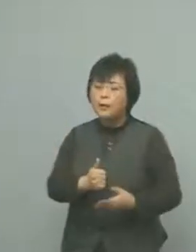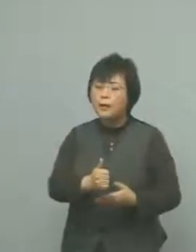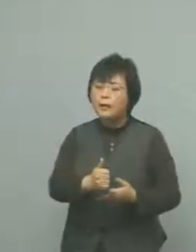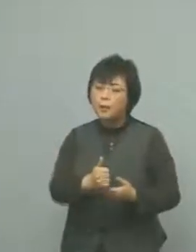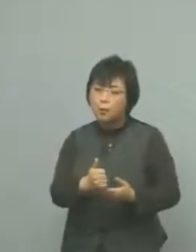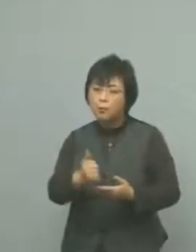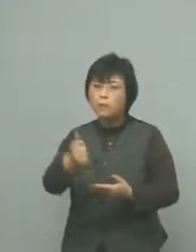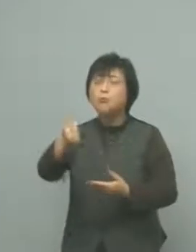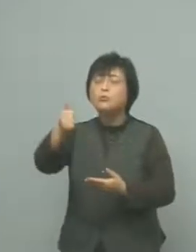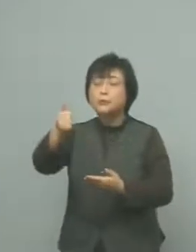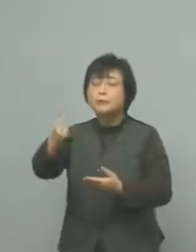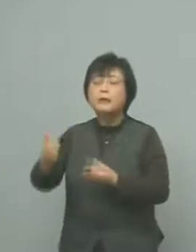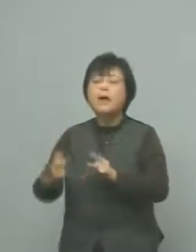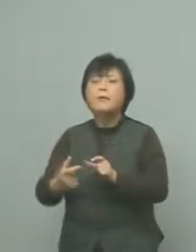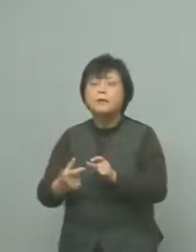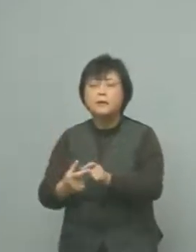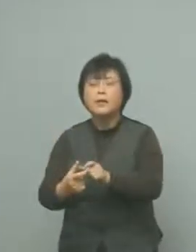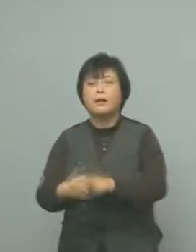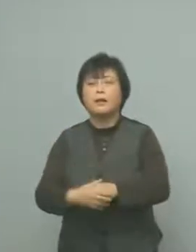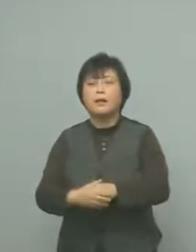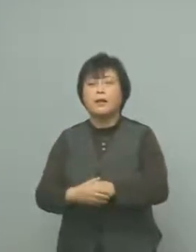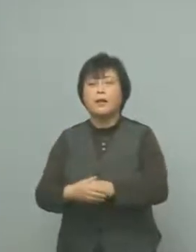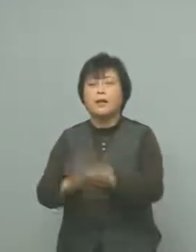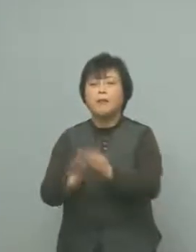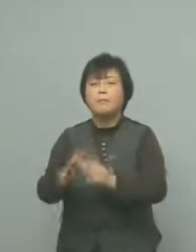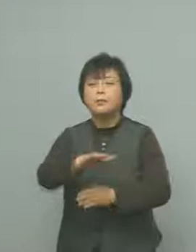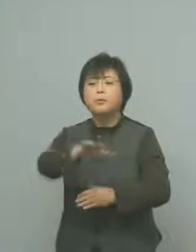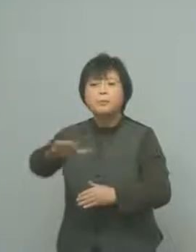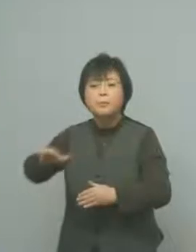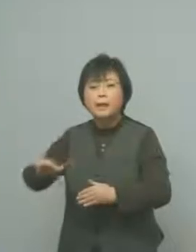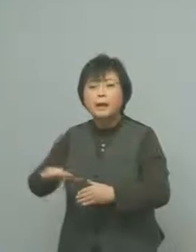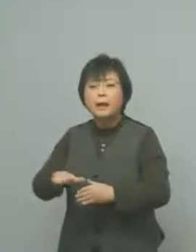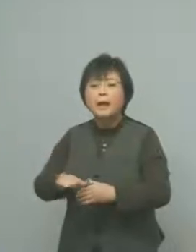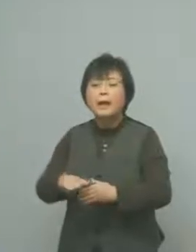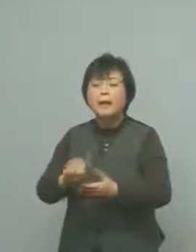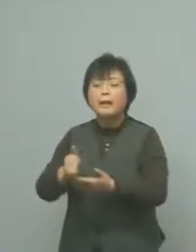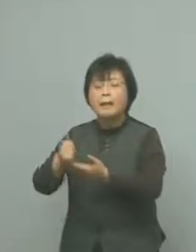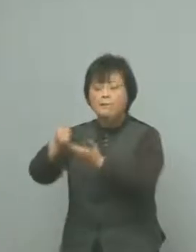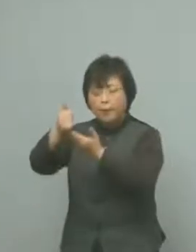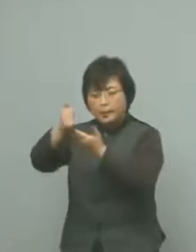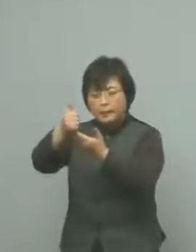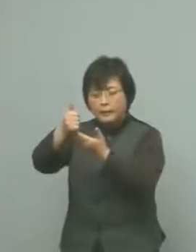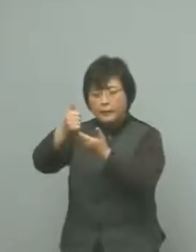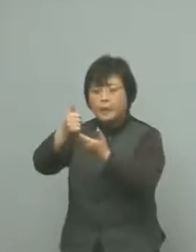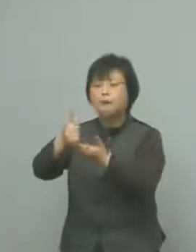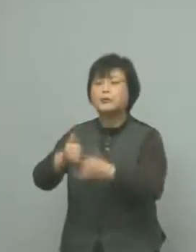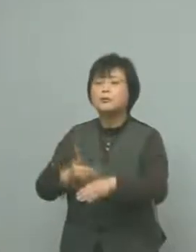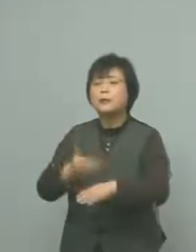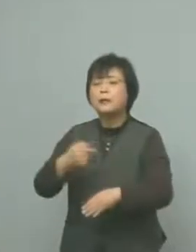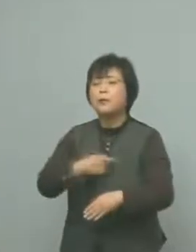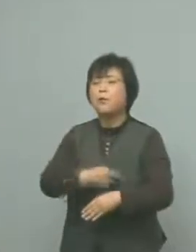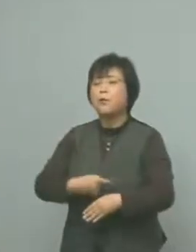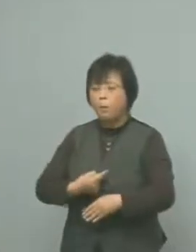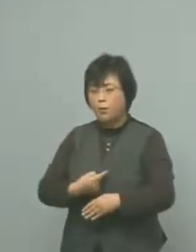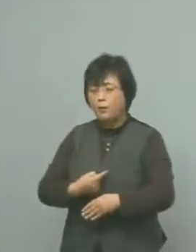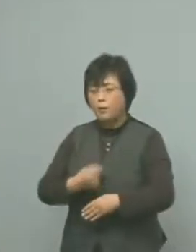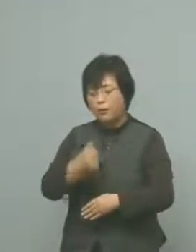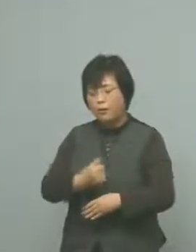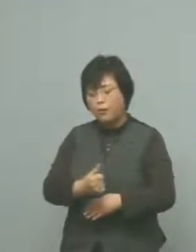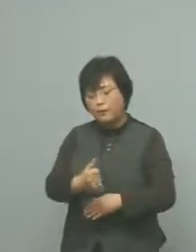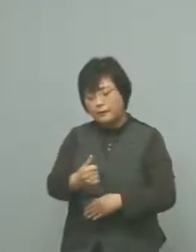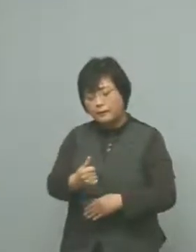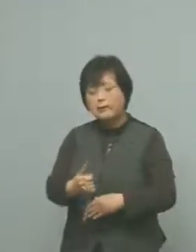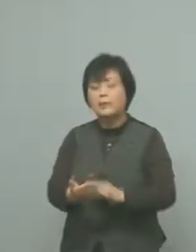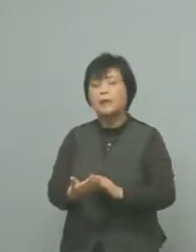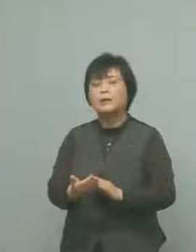殿下のご即位に合わせて県民の皆様から天皇陛下に対する感謝の思いや皇太子